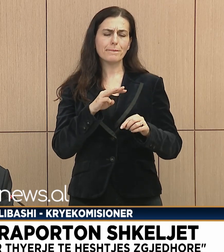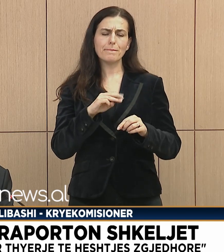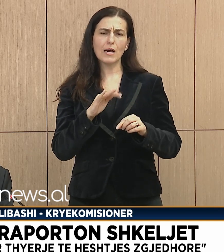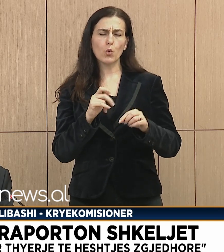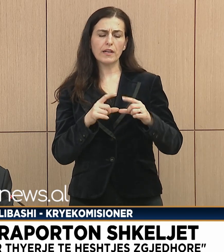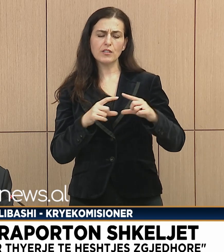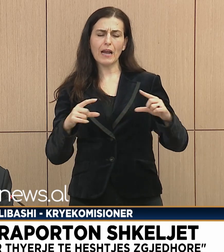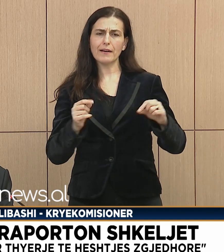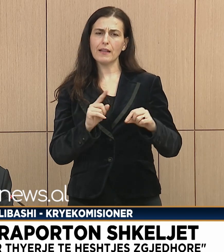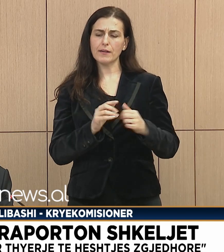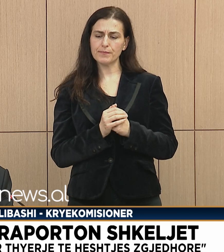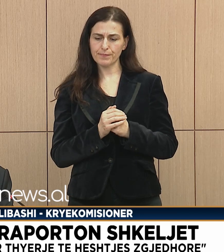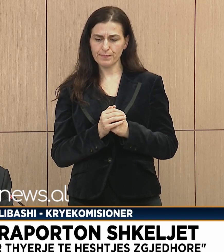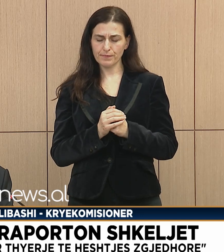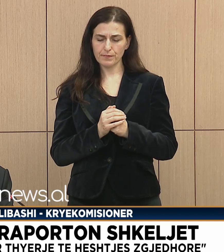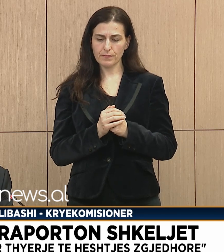56554.